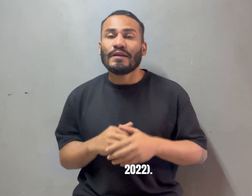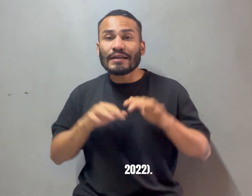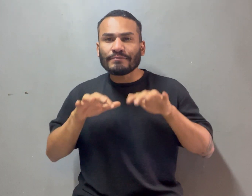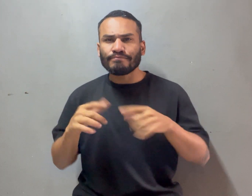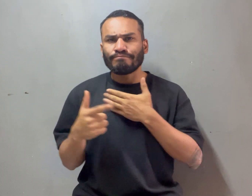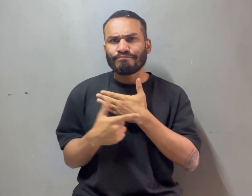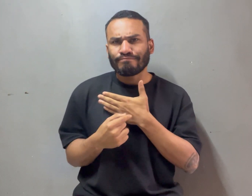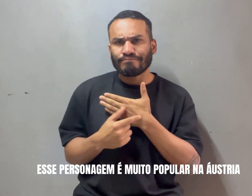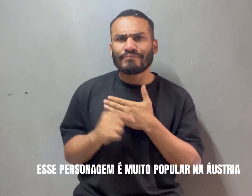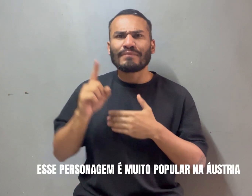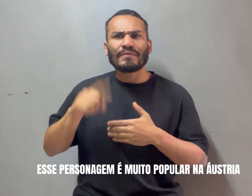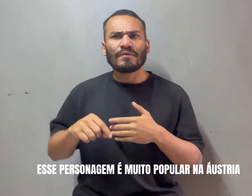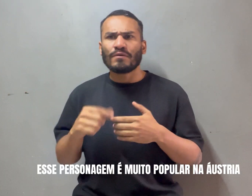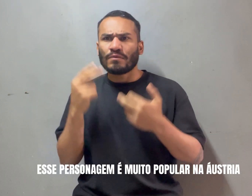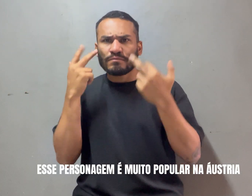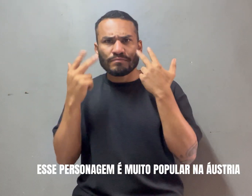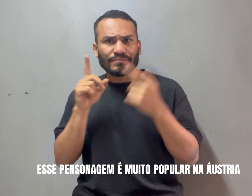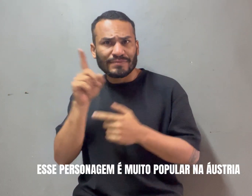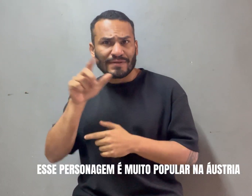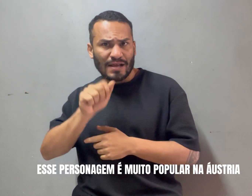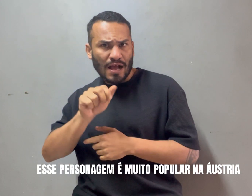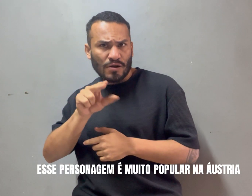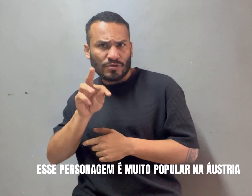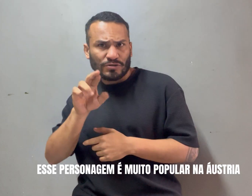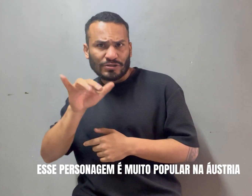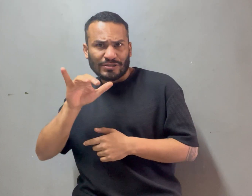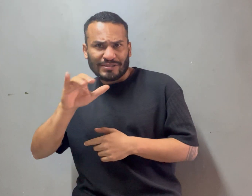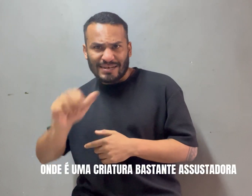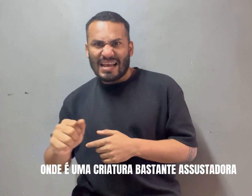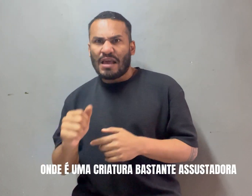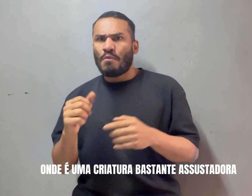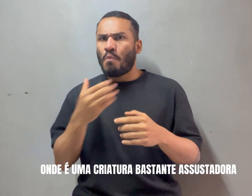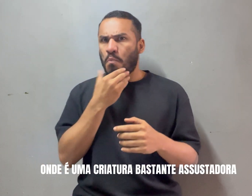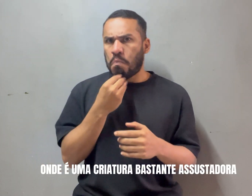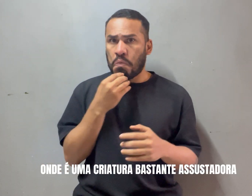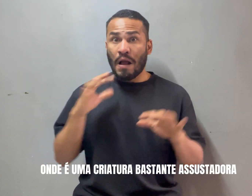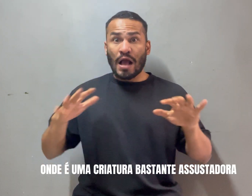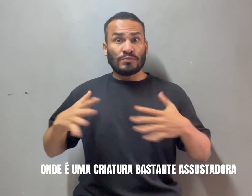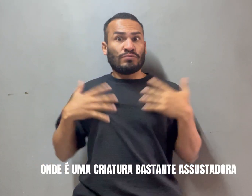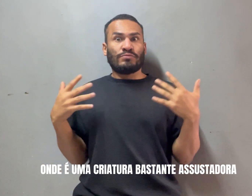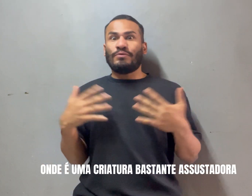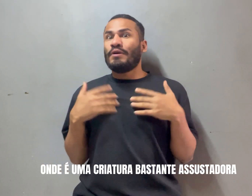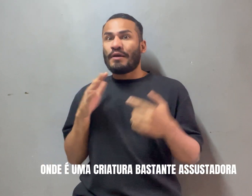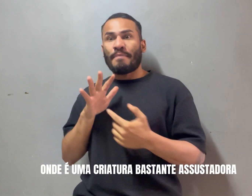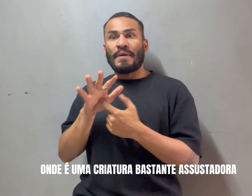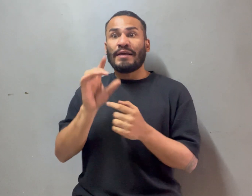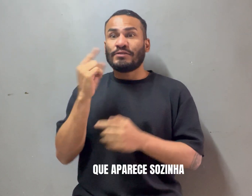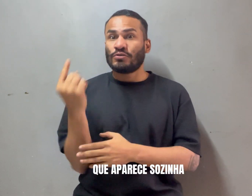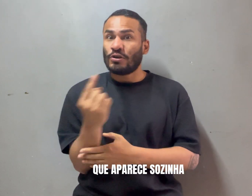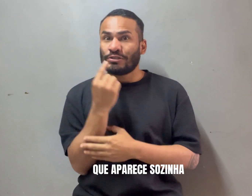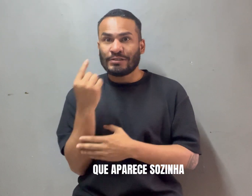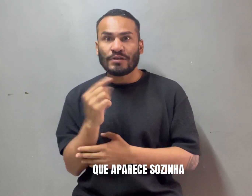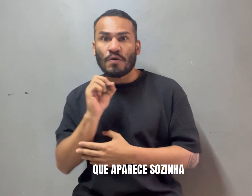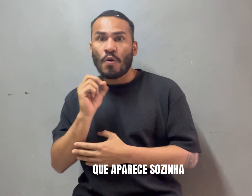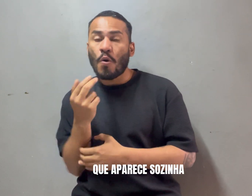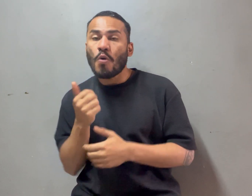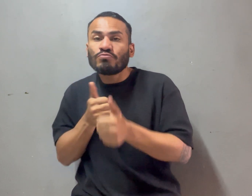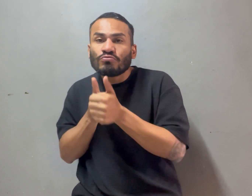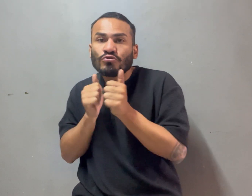2022. Esse personagem é muito popular na Áustria, onde é uma criatura bastante assustadora que aparece sozinha ou